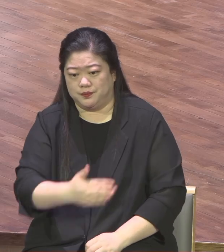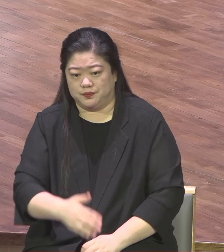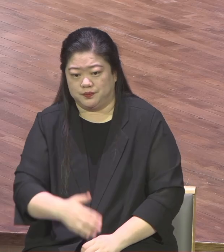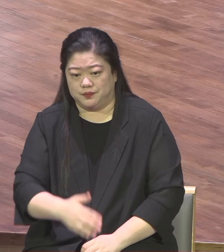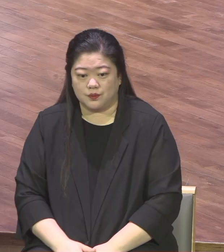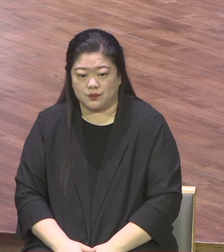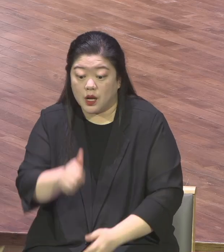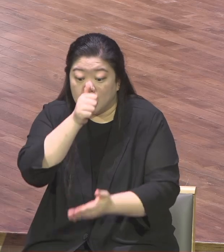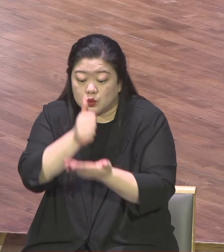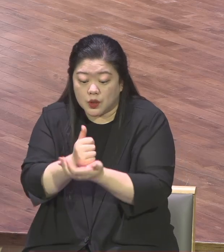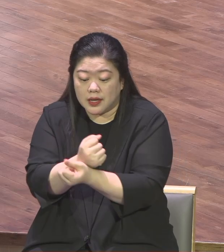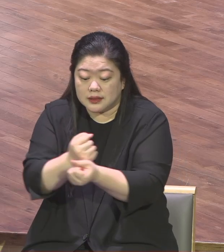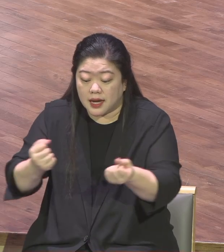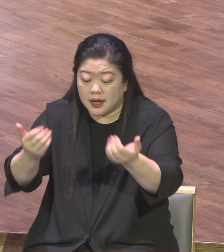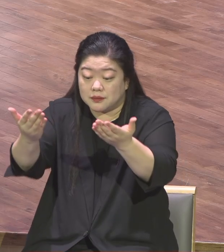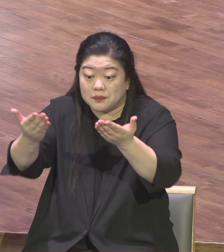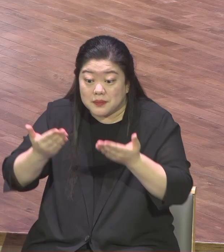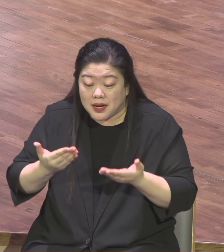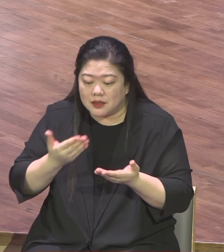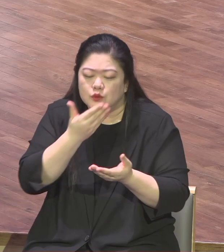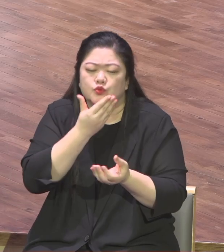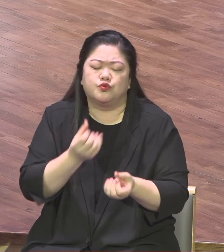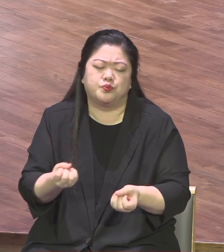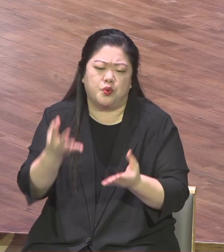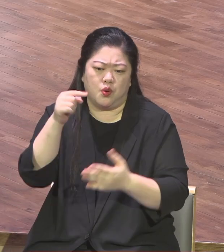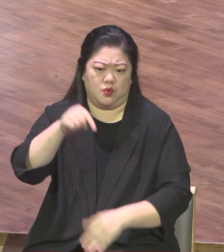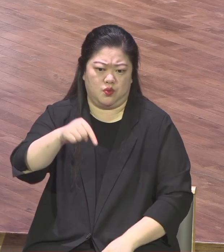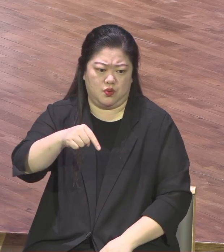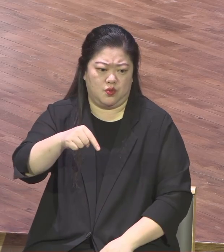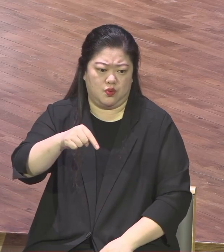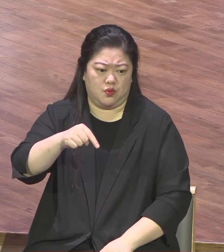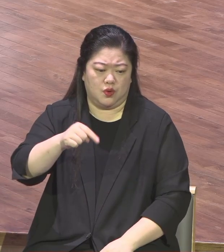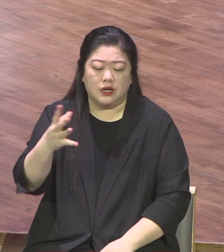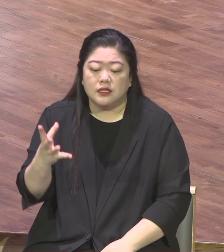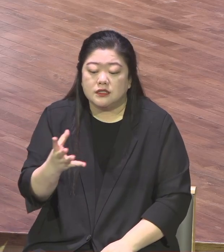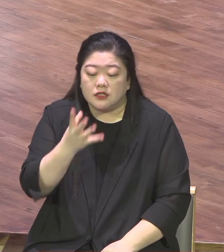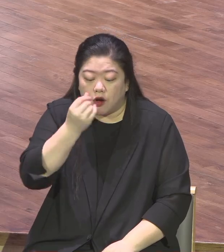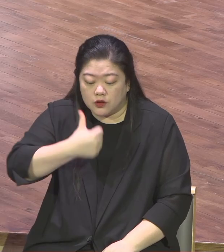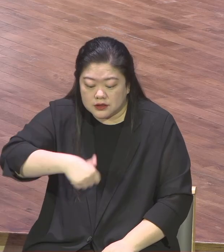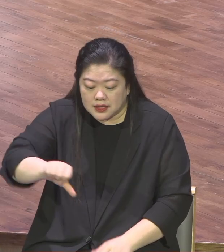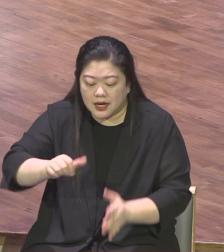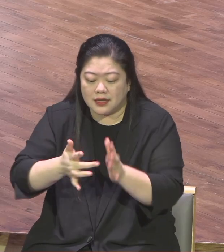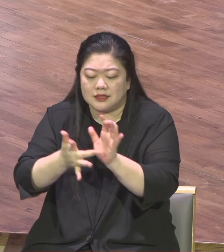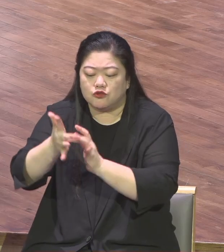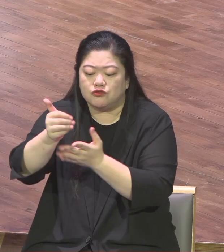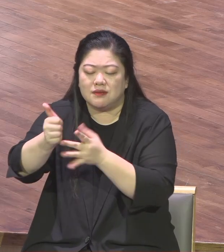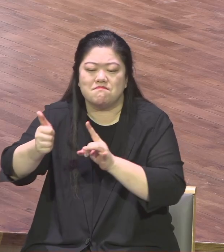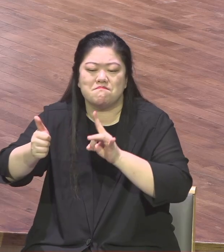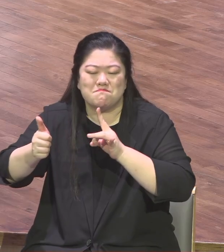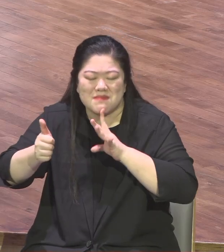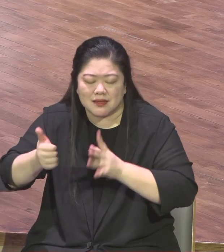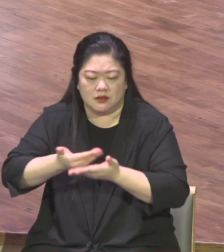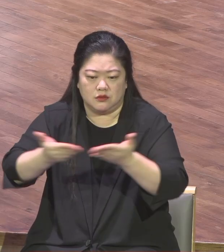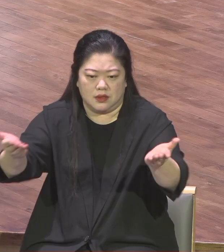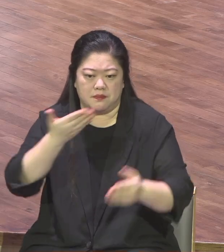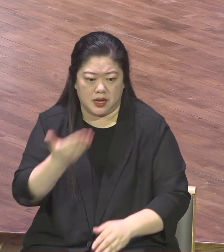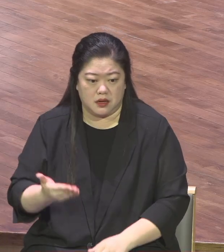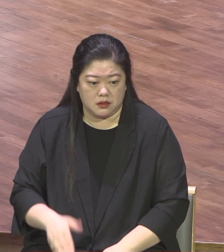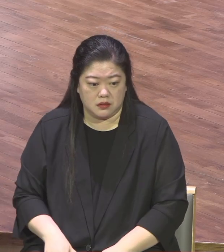죄사함의 축복. 예수 그리스도께서 어떻게 했길래 십자가에서 흘리신 그